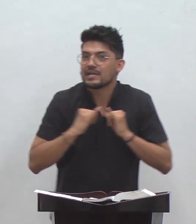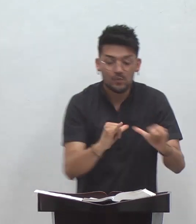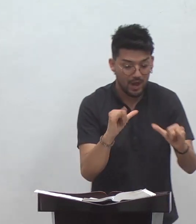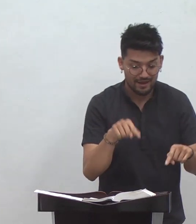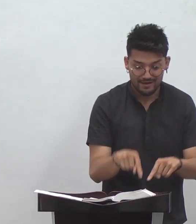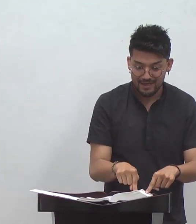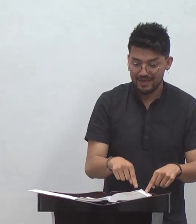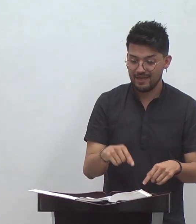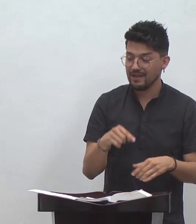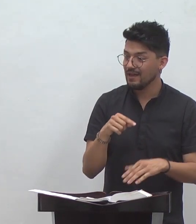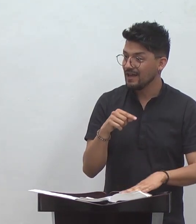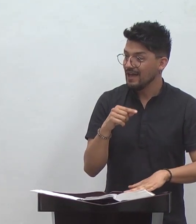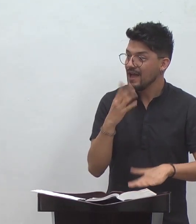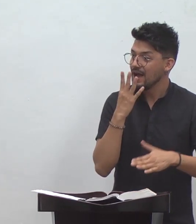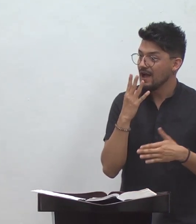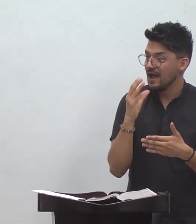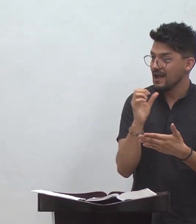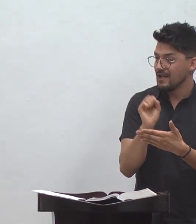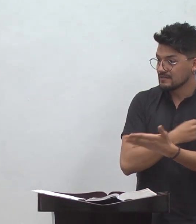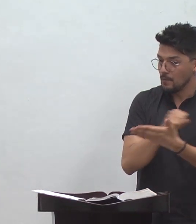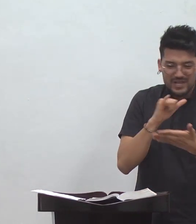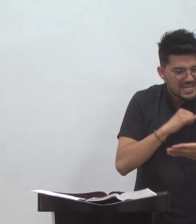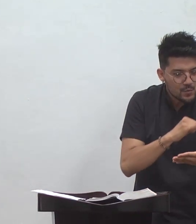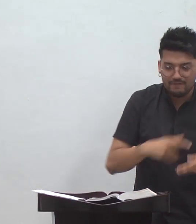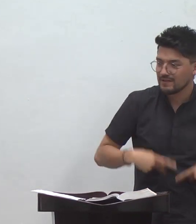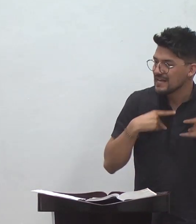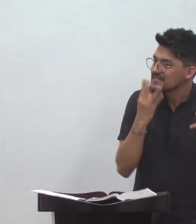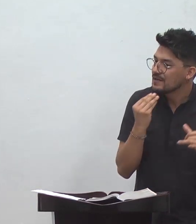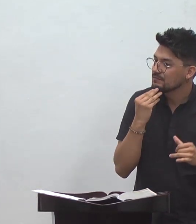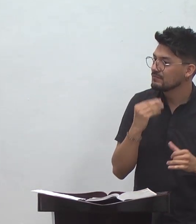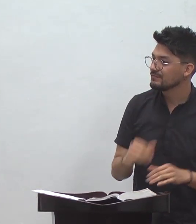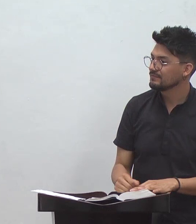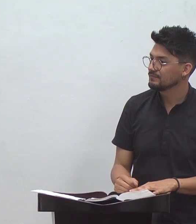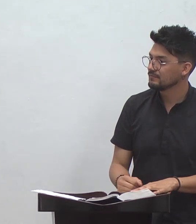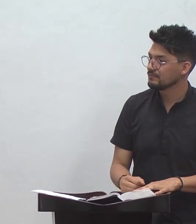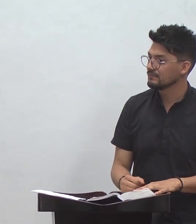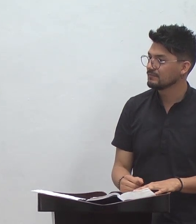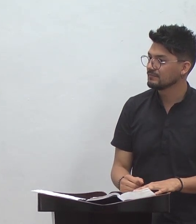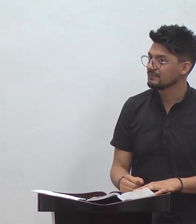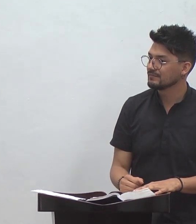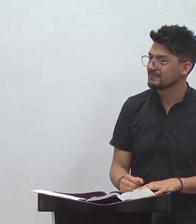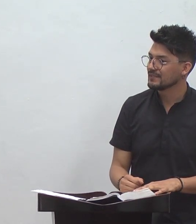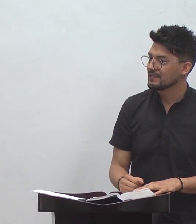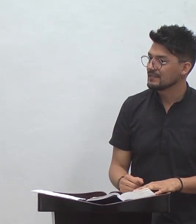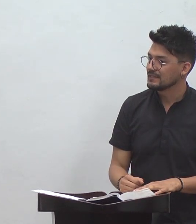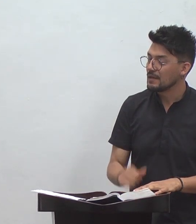Yo no te he escuchado. Y he estado igual que el pueblo de